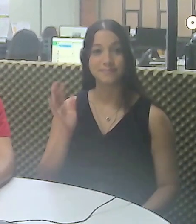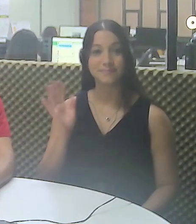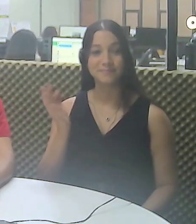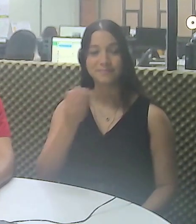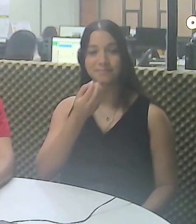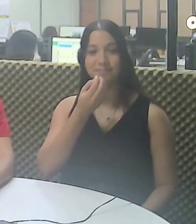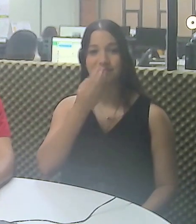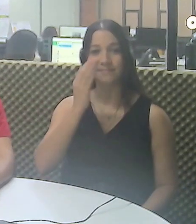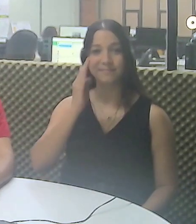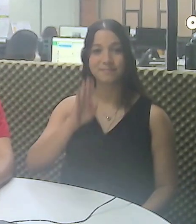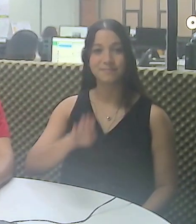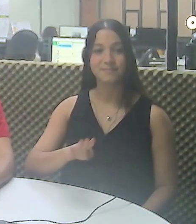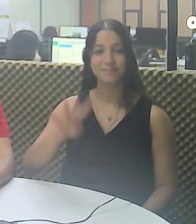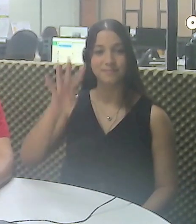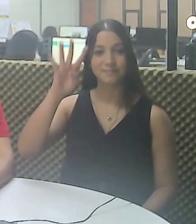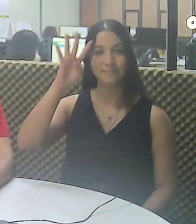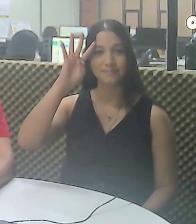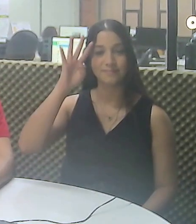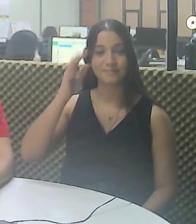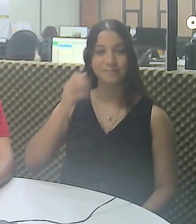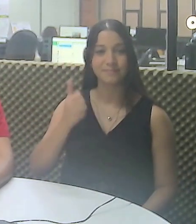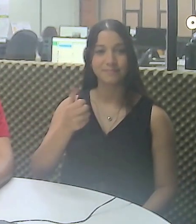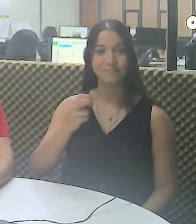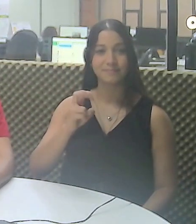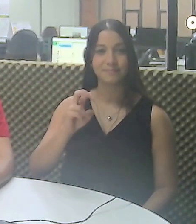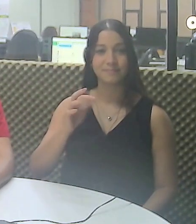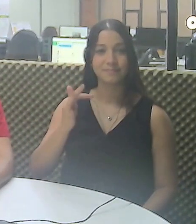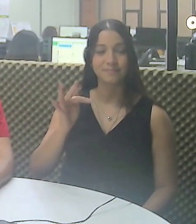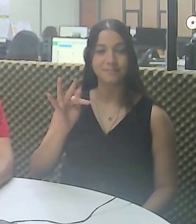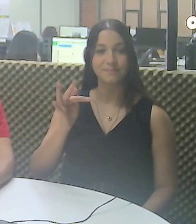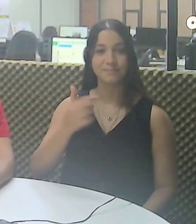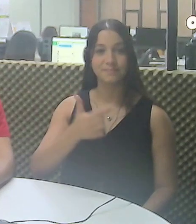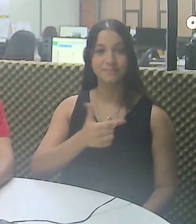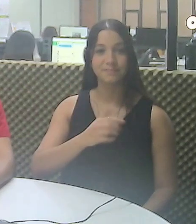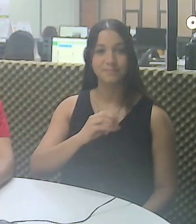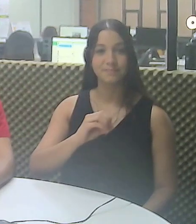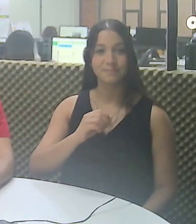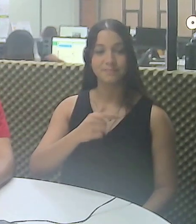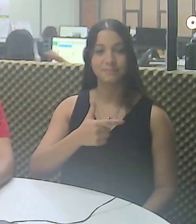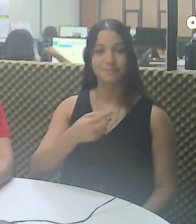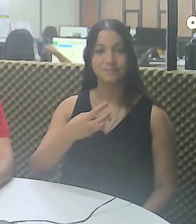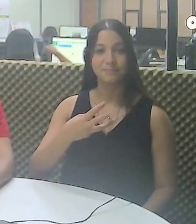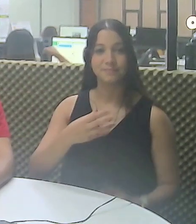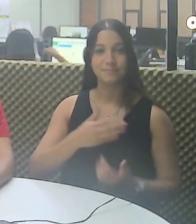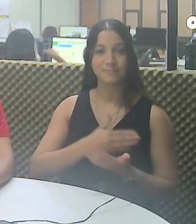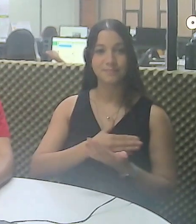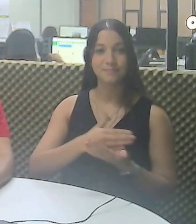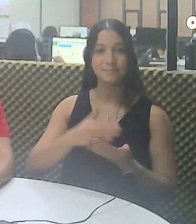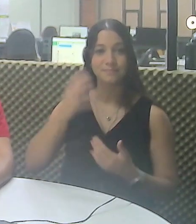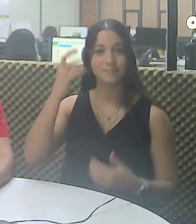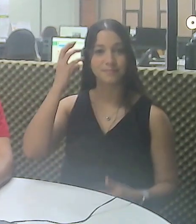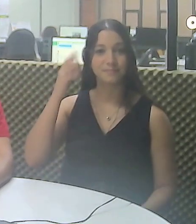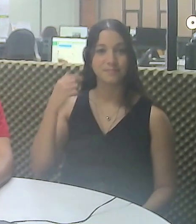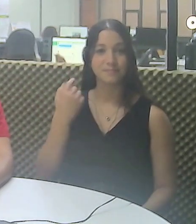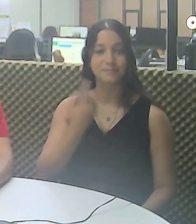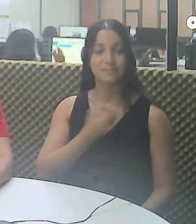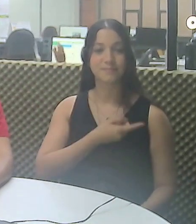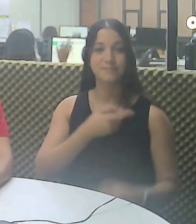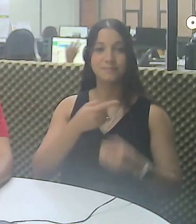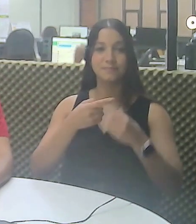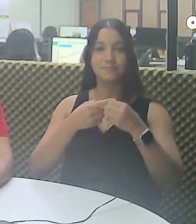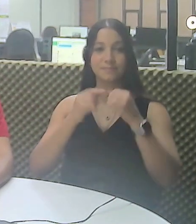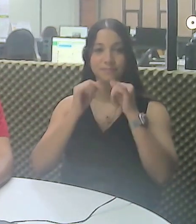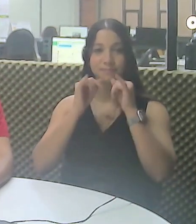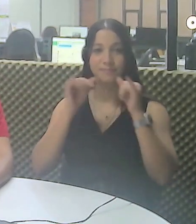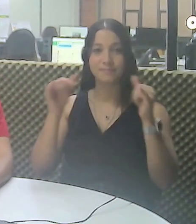Olá, boa tarde. Hoje é quarta-feira, dia 15 de fevereiro de 2023. Está no ar a Rádio Nossa Cidade com um boletim de notícias sobre o que de